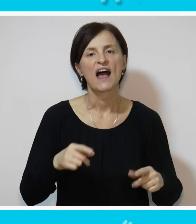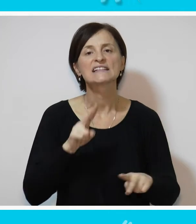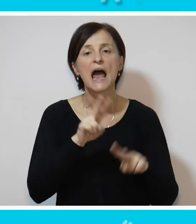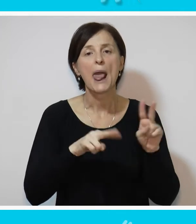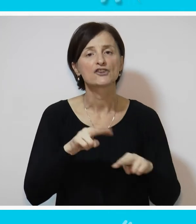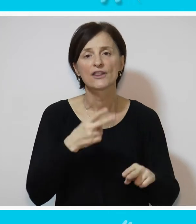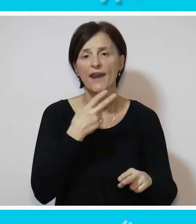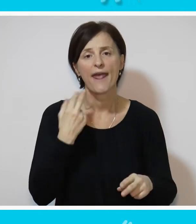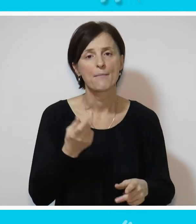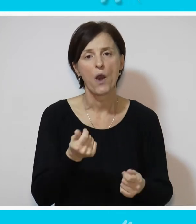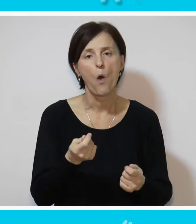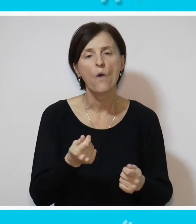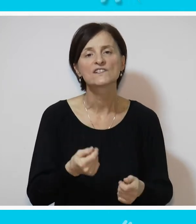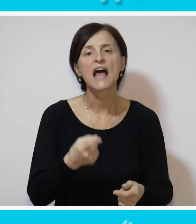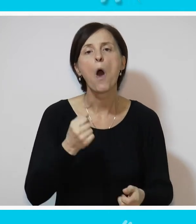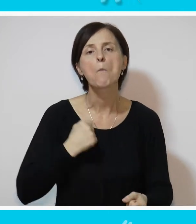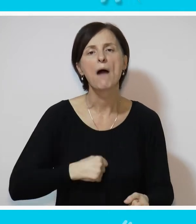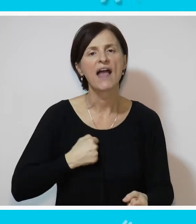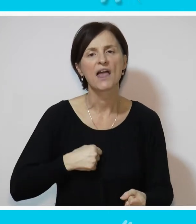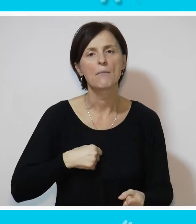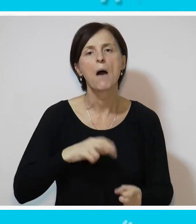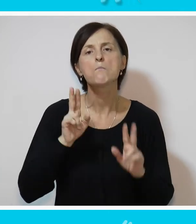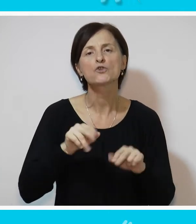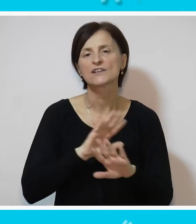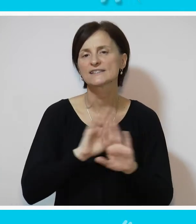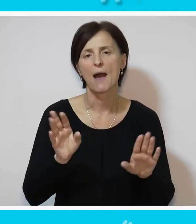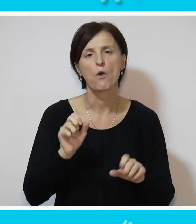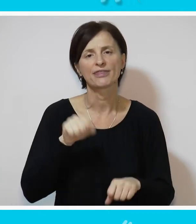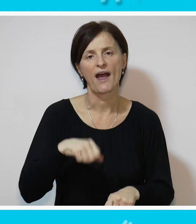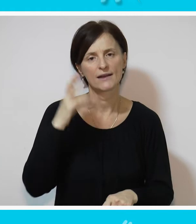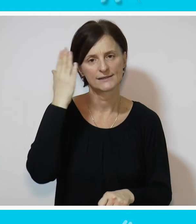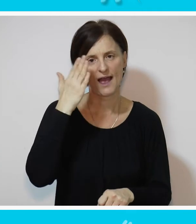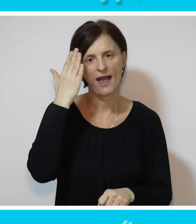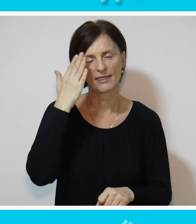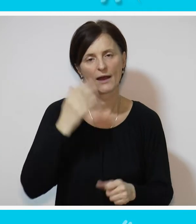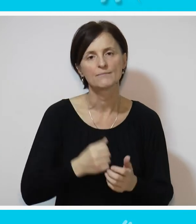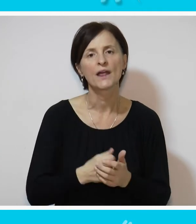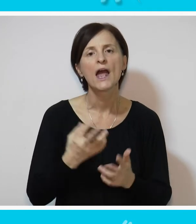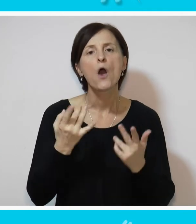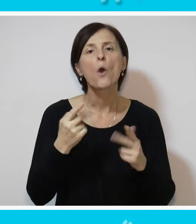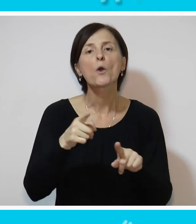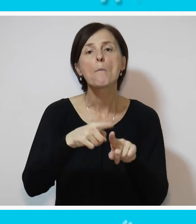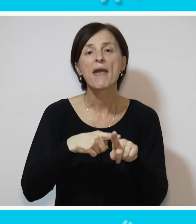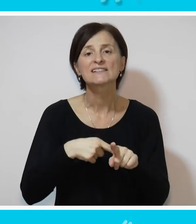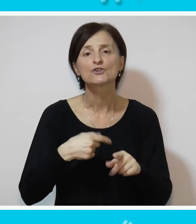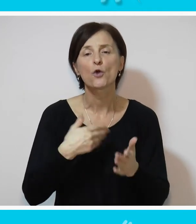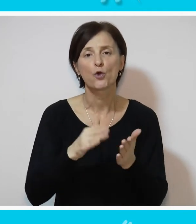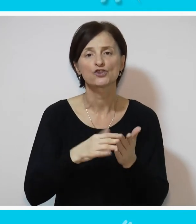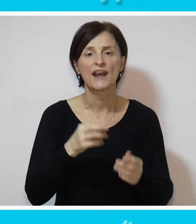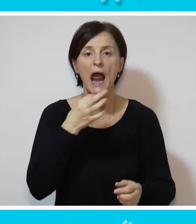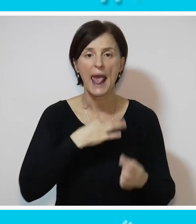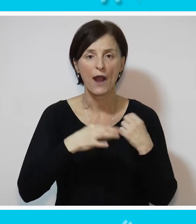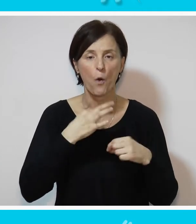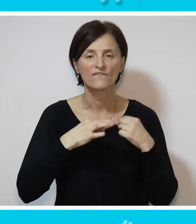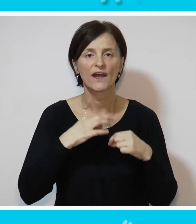za lečenje nema novca, a o banjama može samo da sanja. Koliko vam mesečno ide na